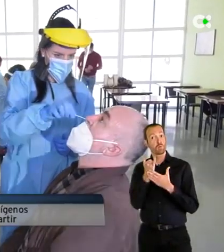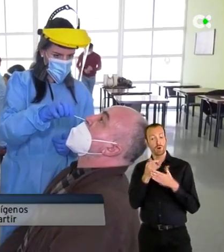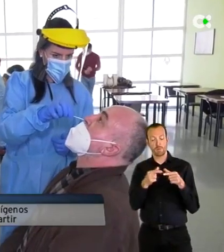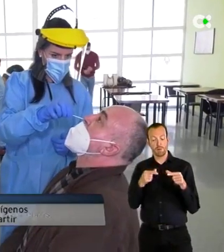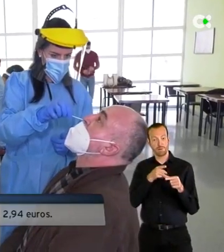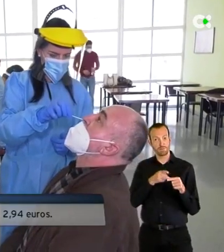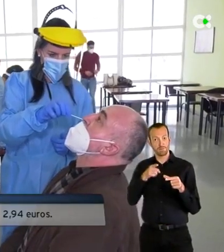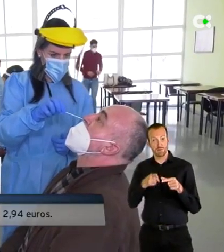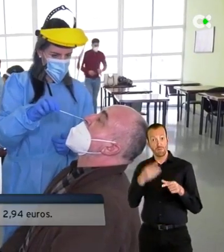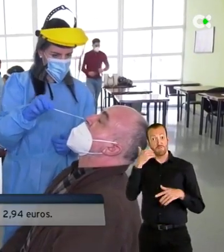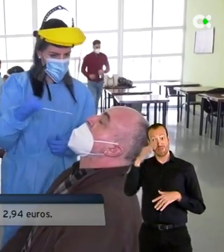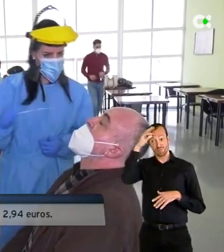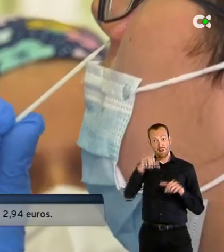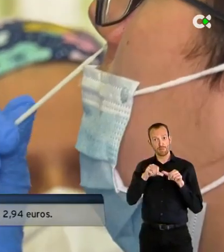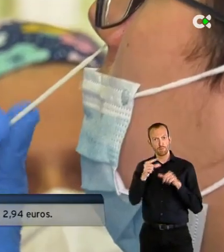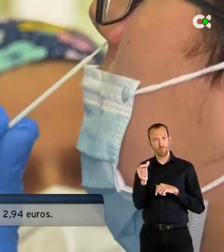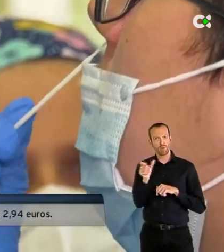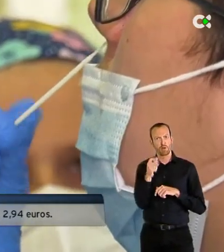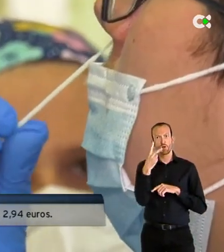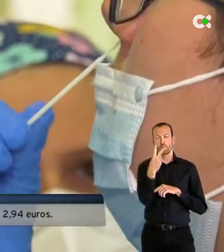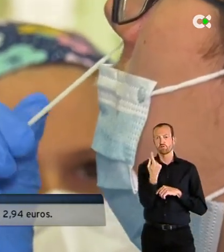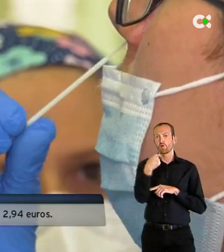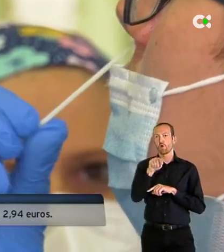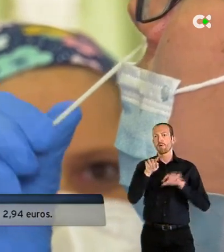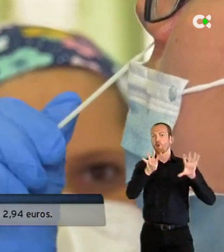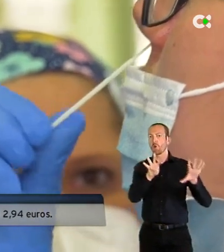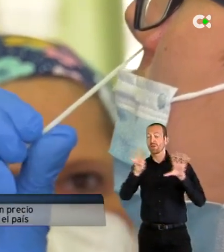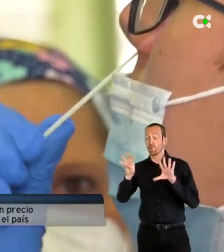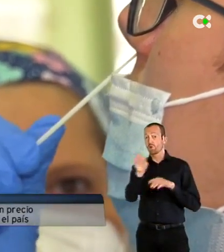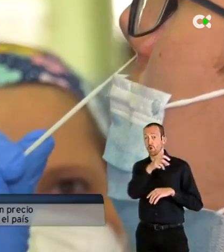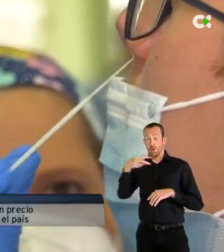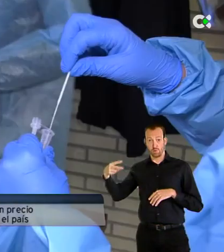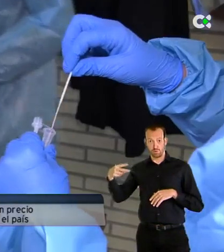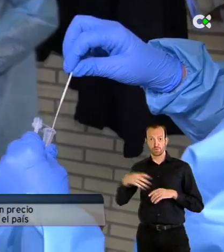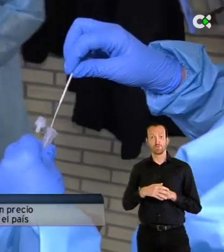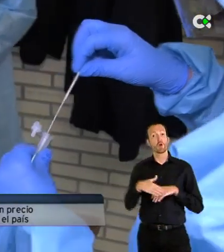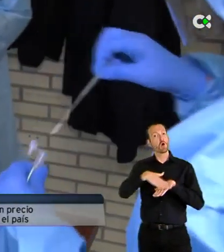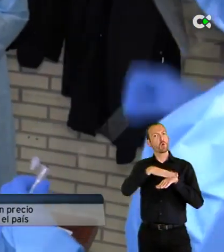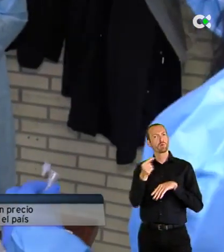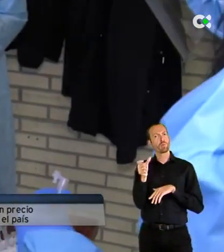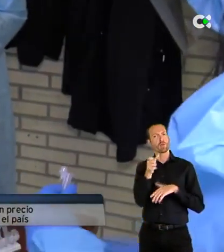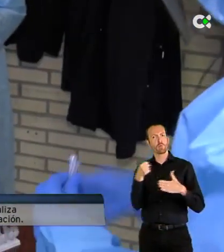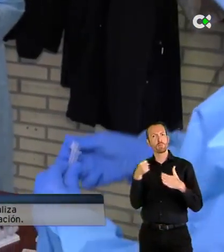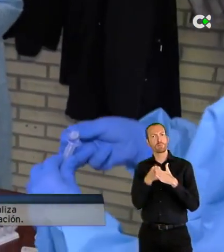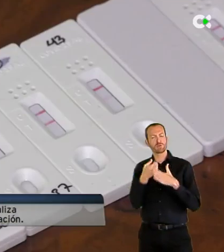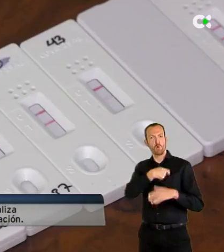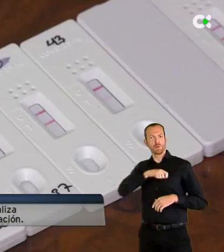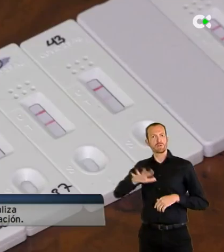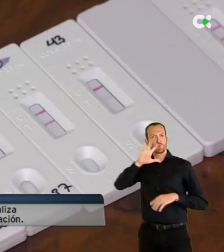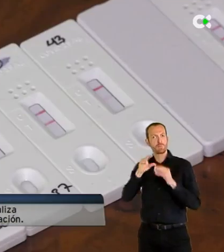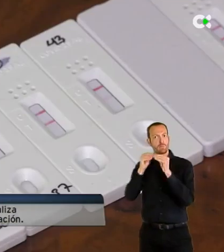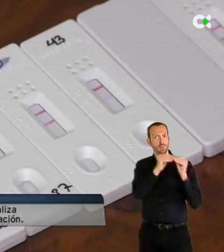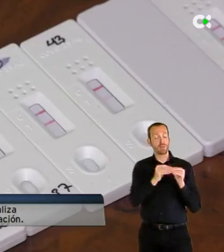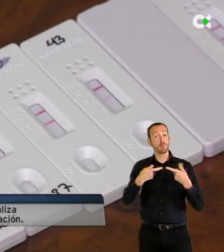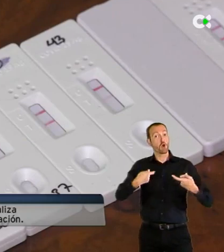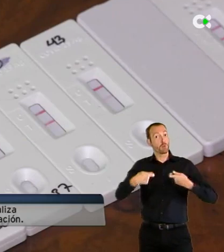de este fin de semana dos euros con noventa cuatro. El gobierno fija un precio máximo en todo el país, pero no liberaliza